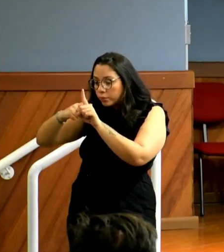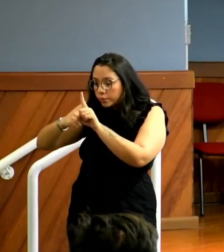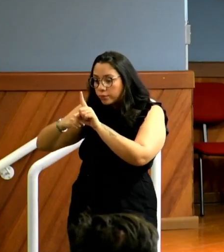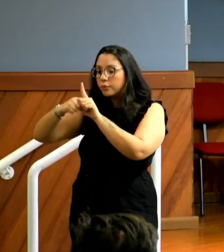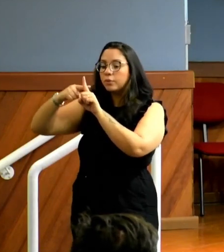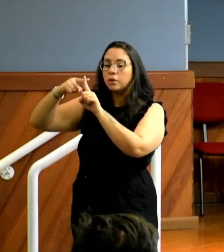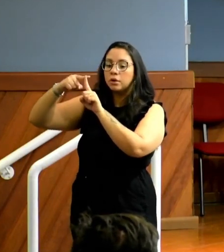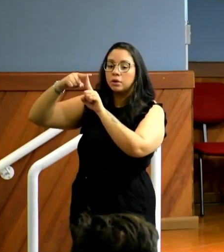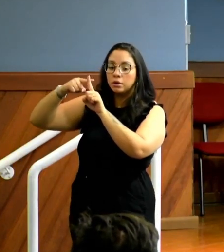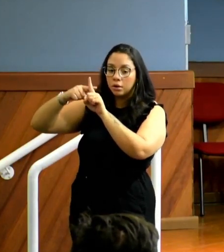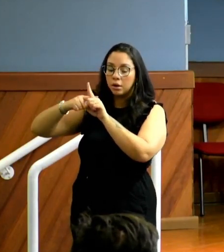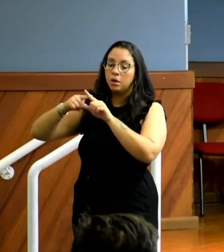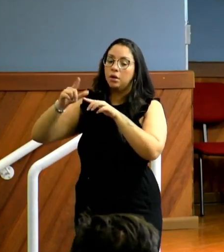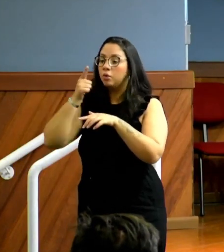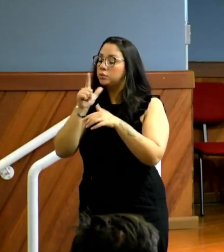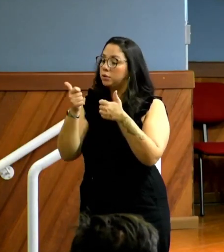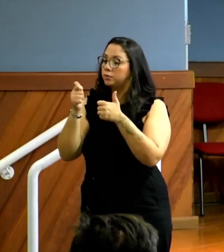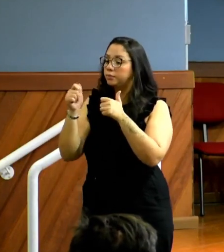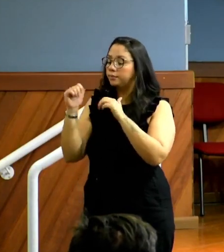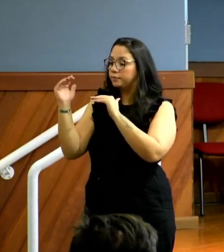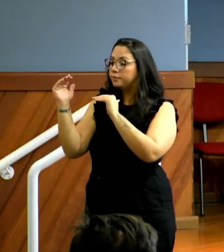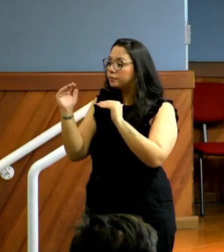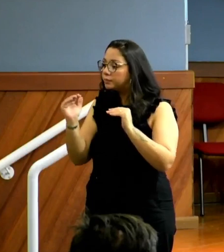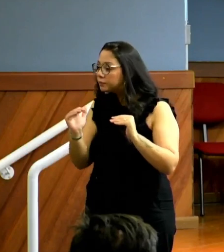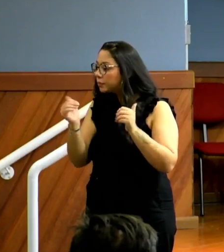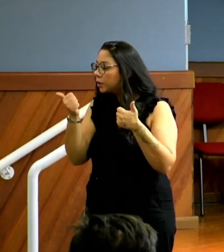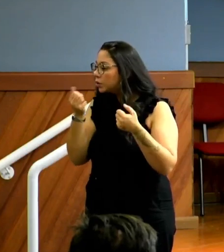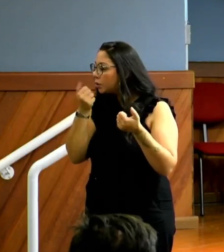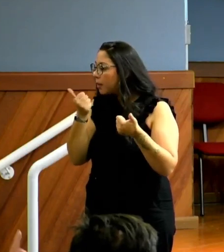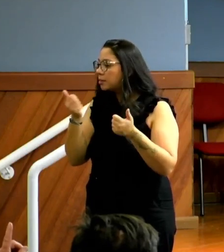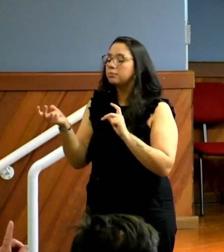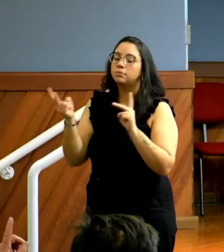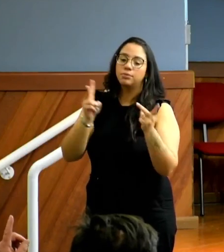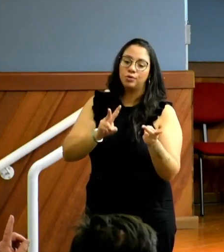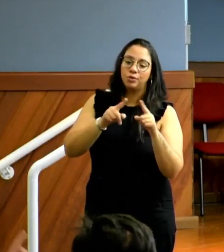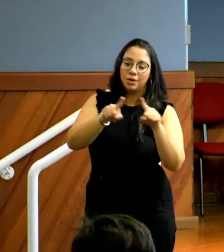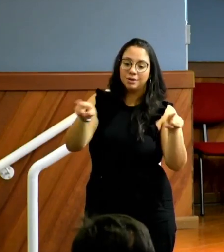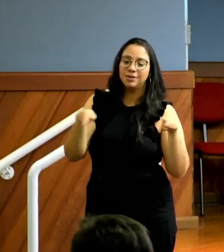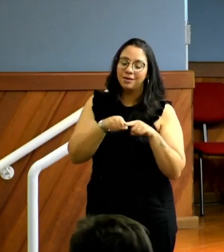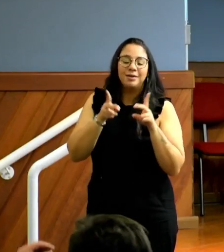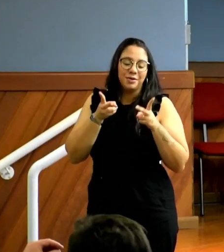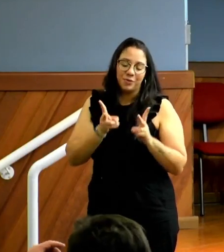guarda, até ela estabilizar. Depois de um tempo, está tudo bem? Aí ela foi para a sala e ela continua lá.